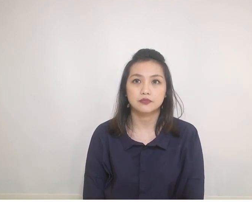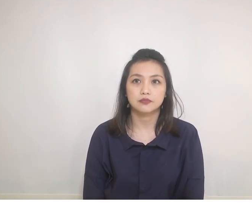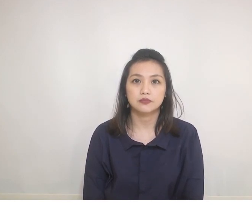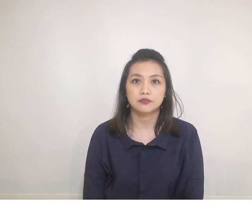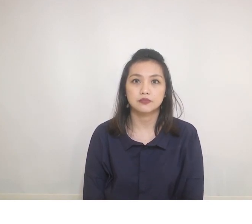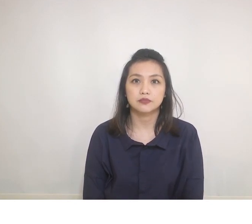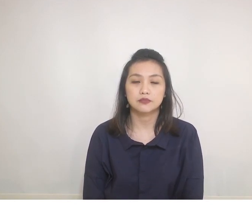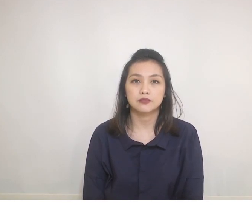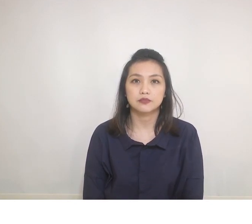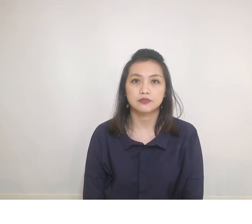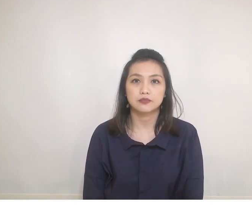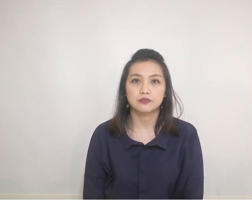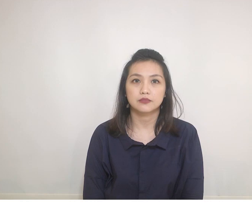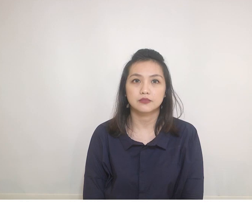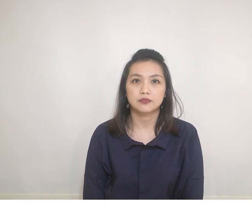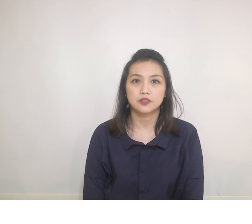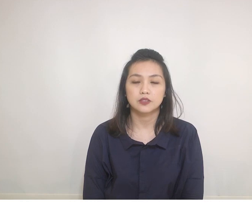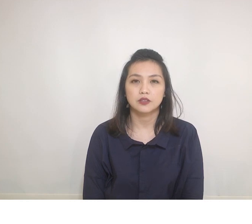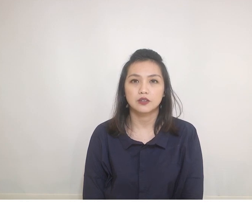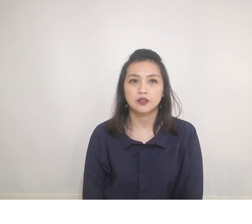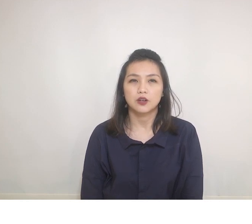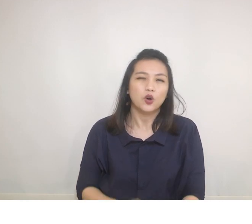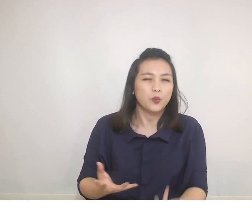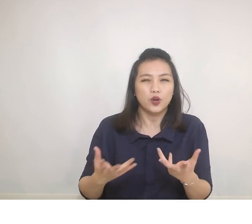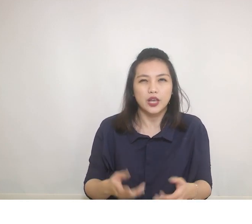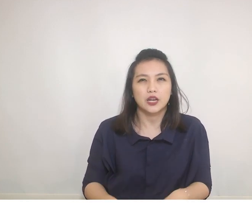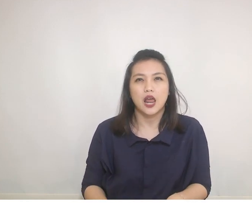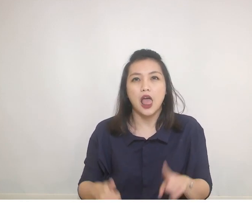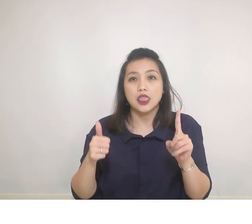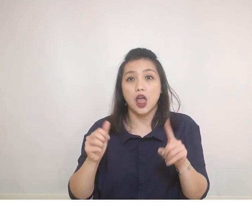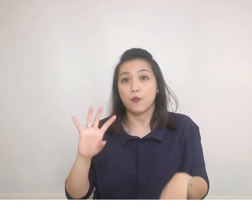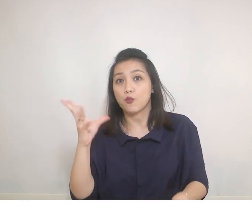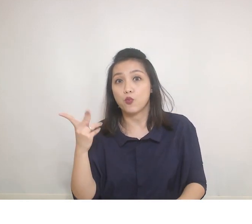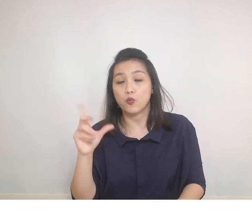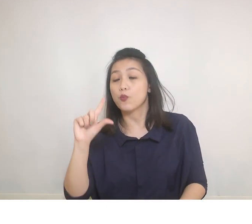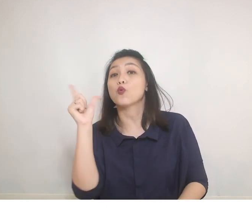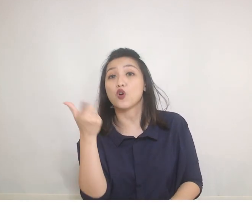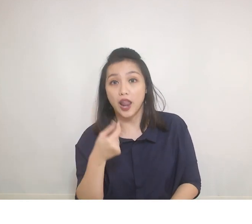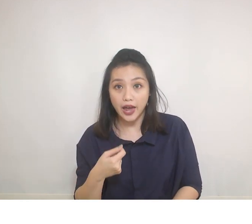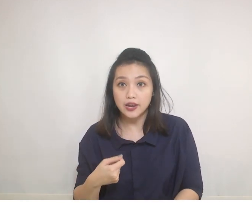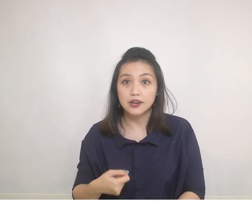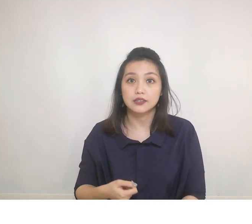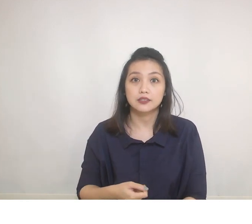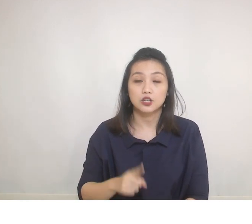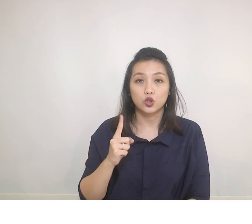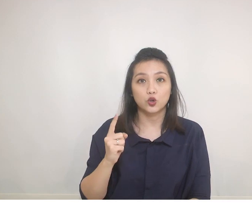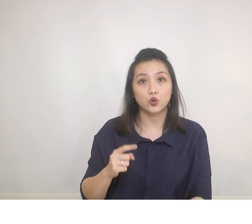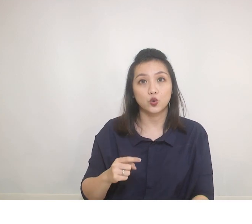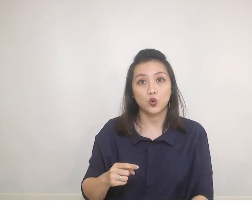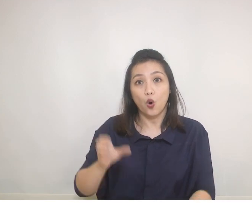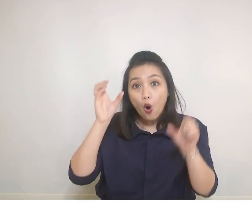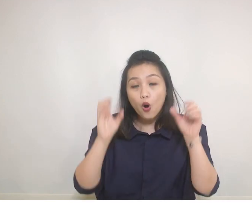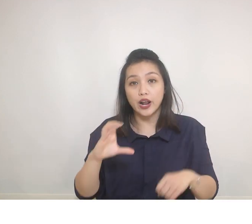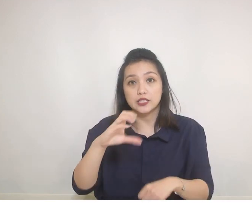kami berdoa, terus membuka firman, membaca firman, mengajak anak-anak di CG ini,